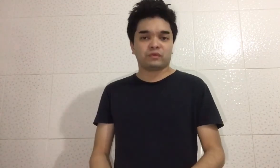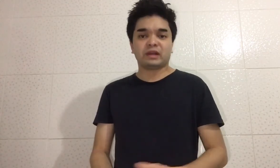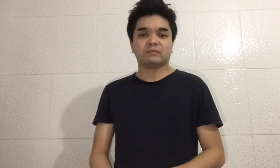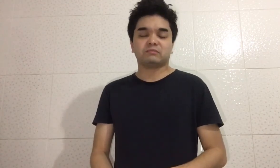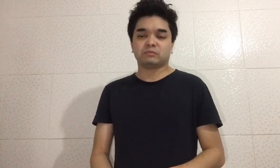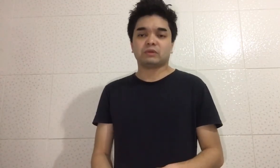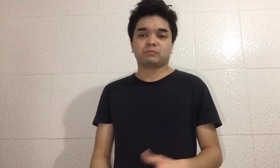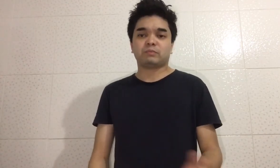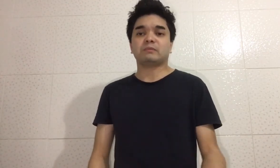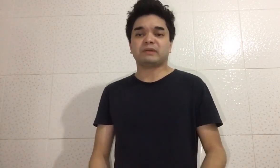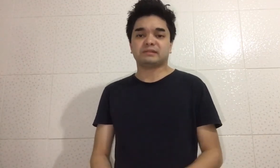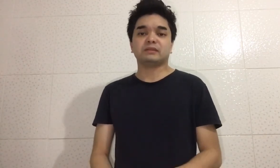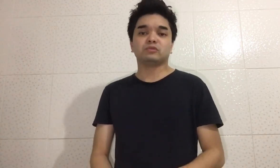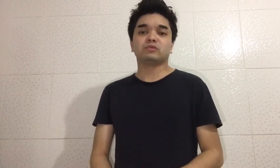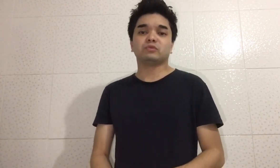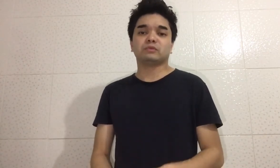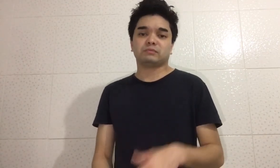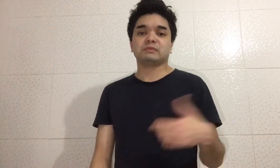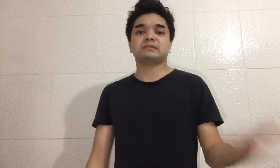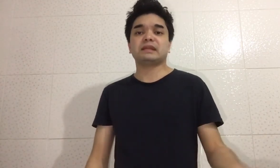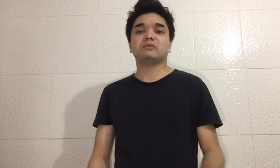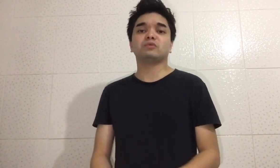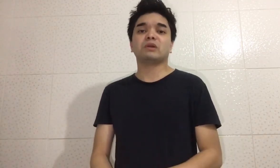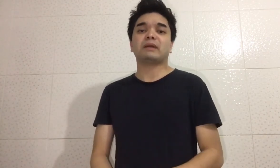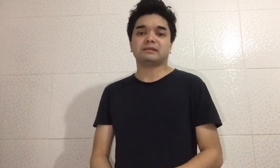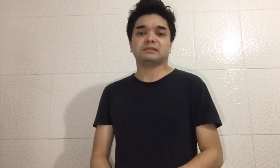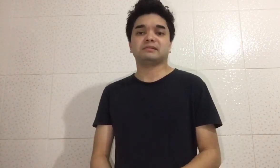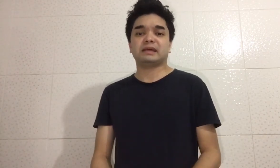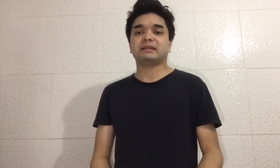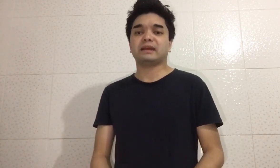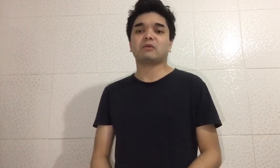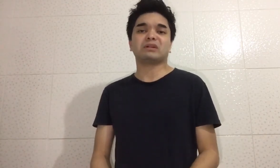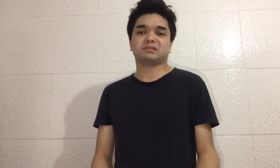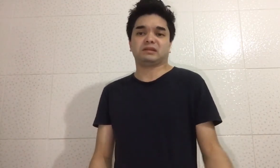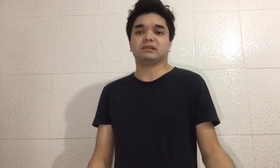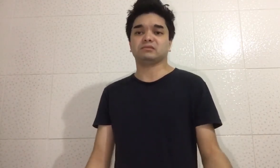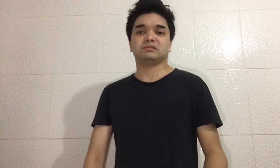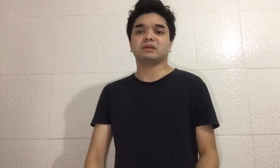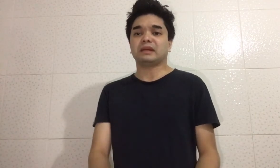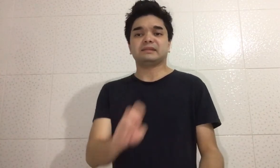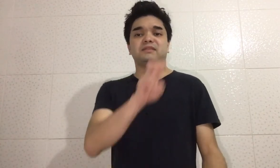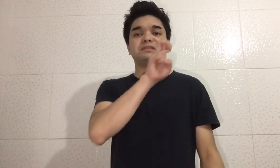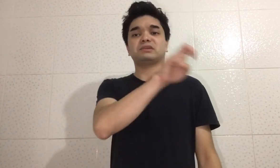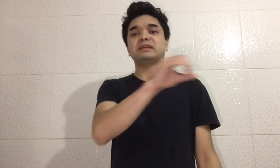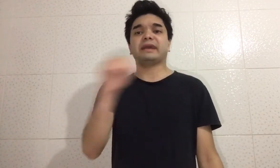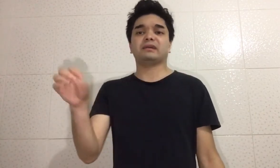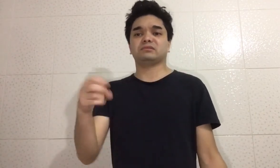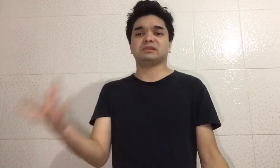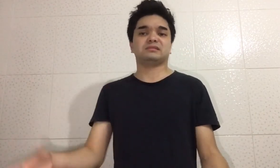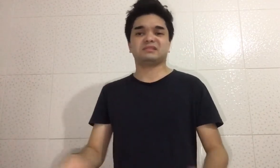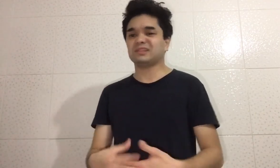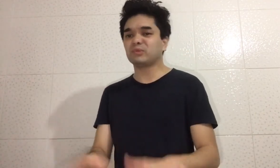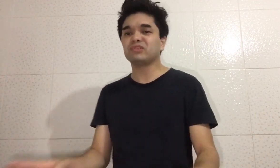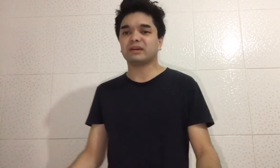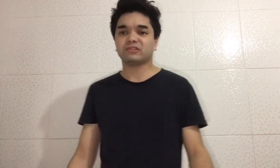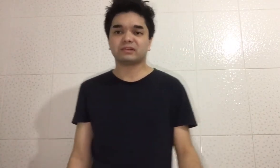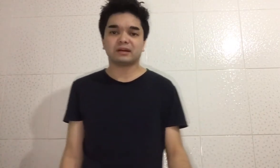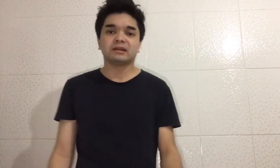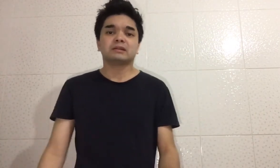fica, passei do ensinei um número mais, né? Ensinei até 400, aí você vai fazer 500, 600 e assim por diante, tá?